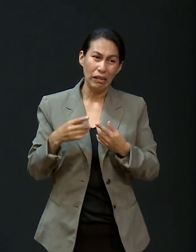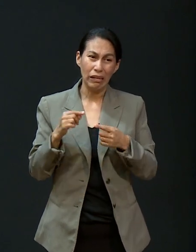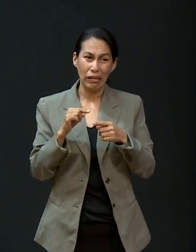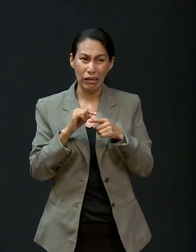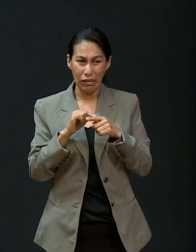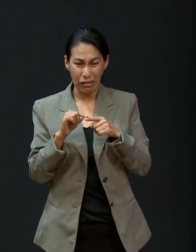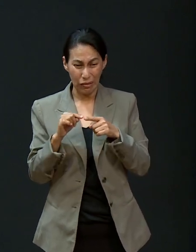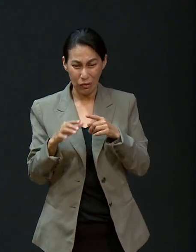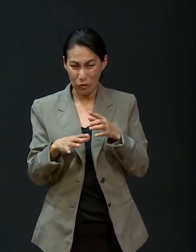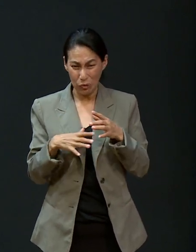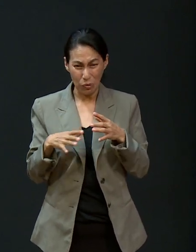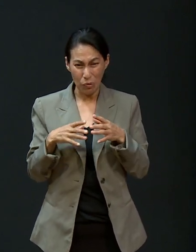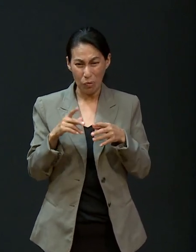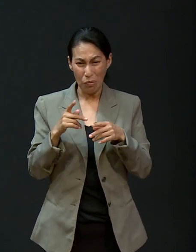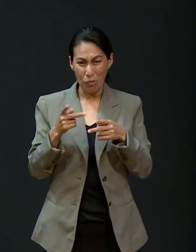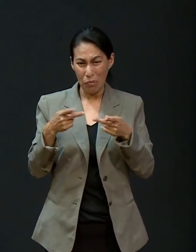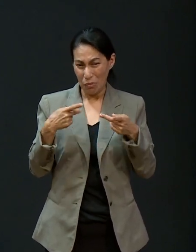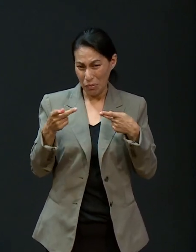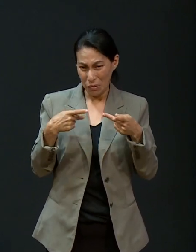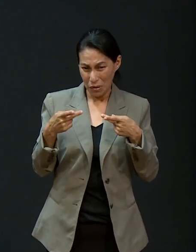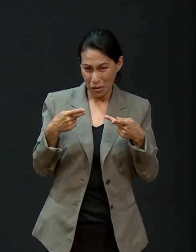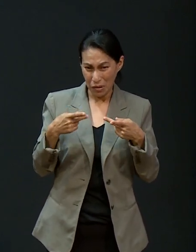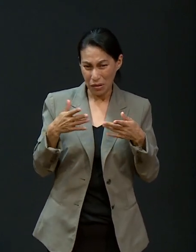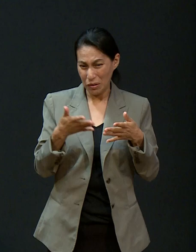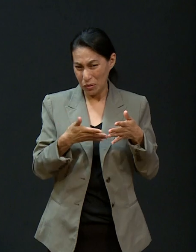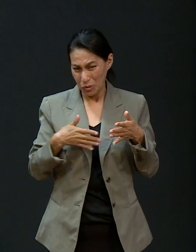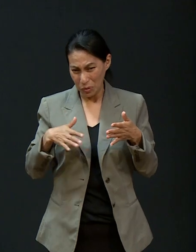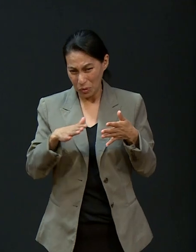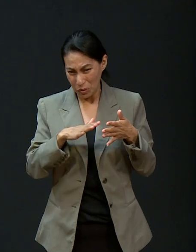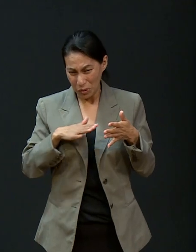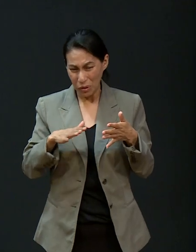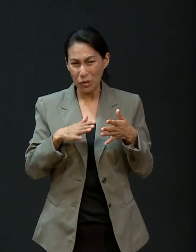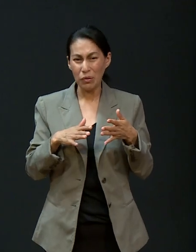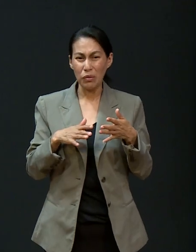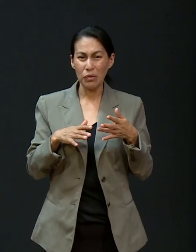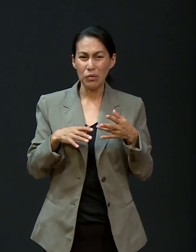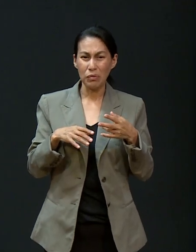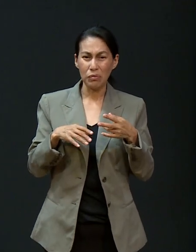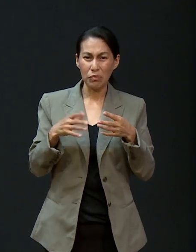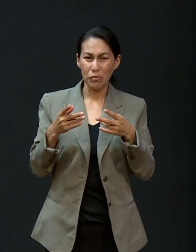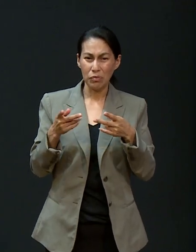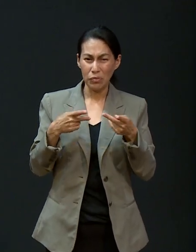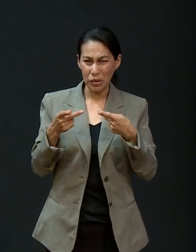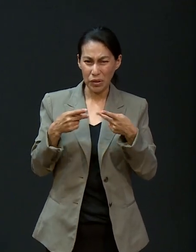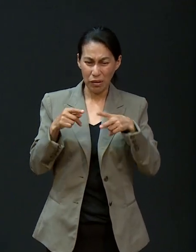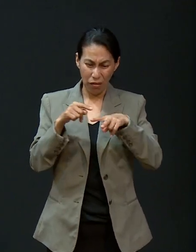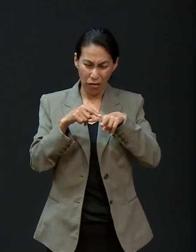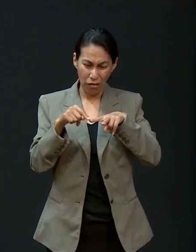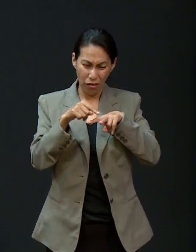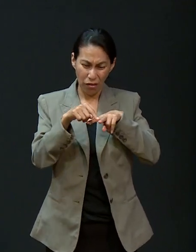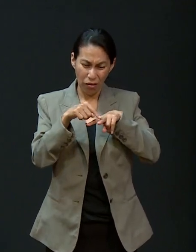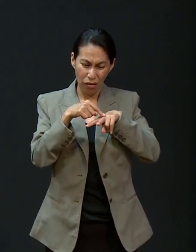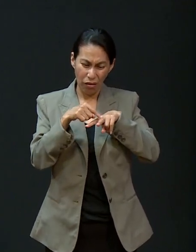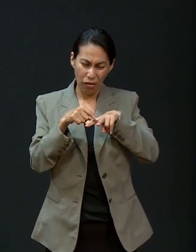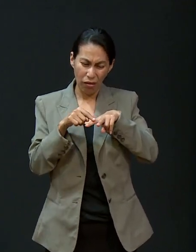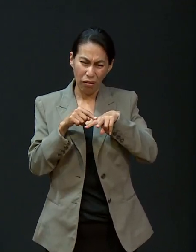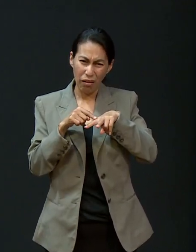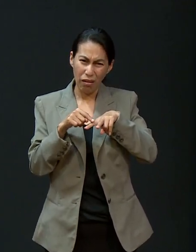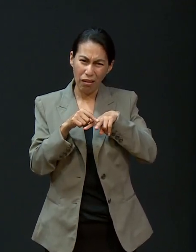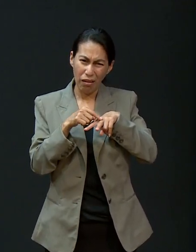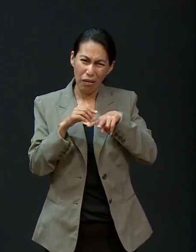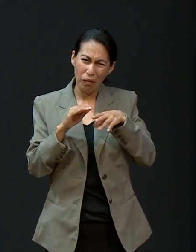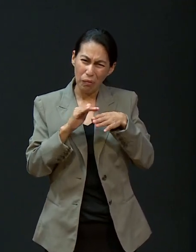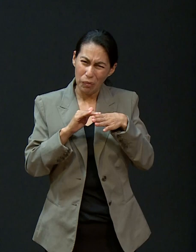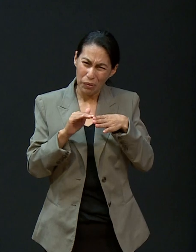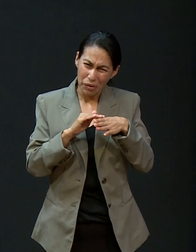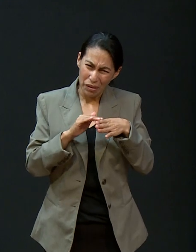estaba se quedando moradita así, esta región así, abajo, la región pélvica, bien morada. yo, ay, señor, por